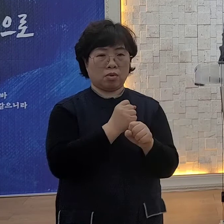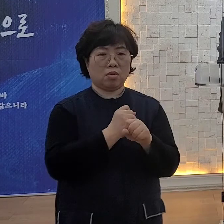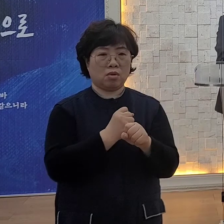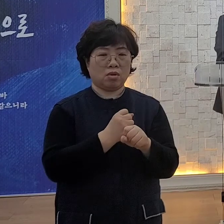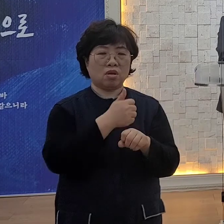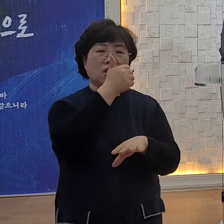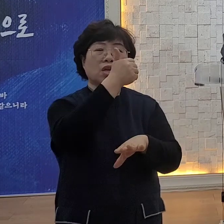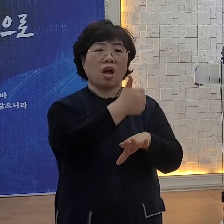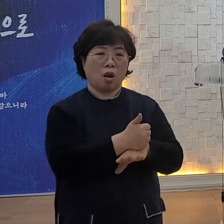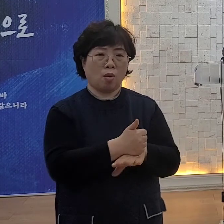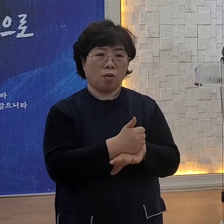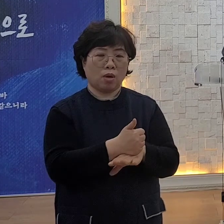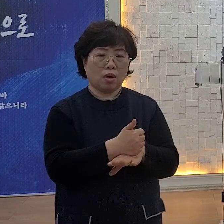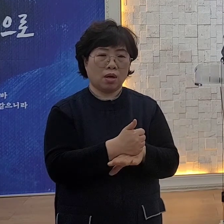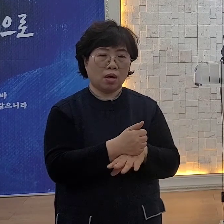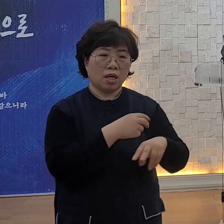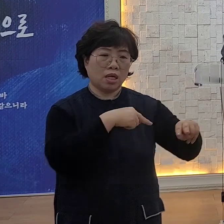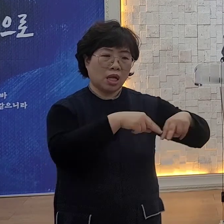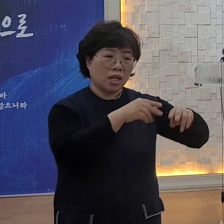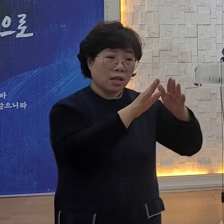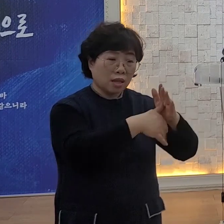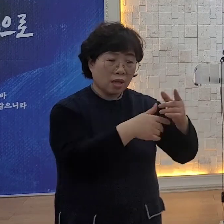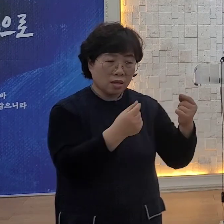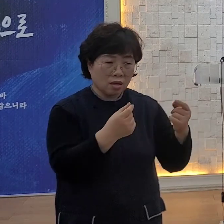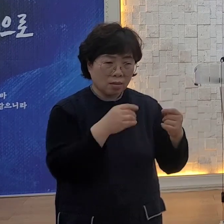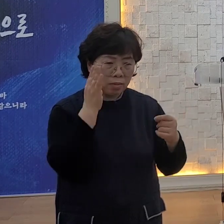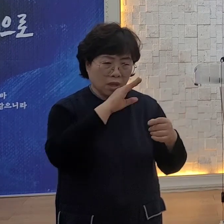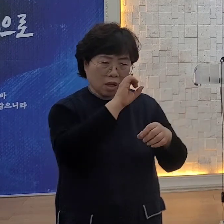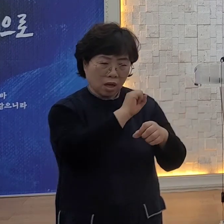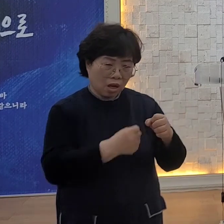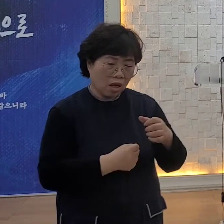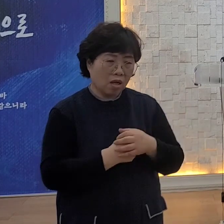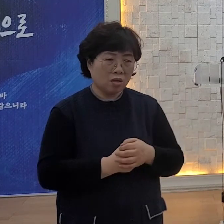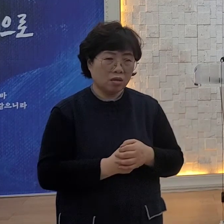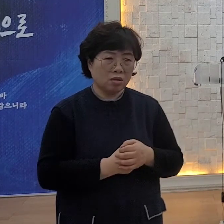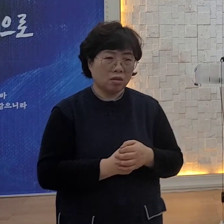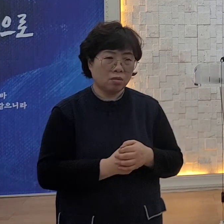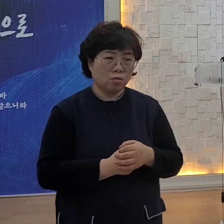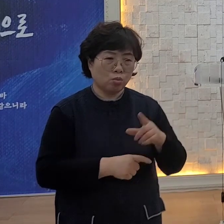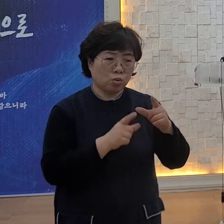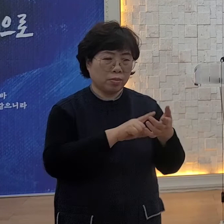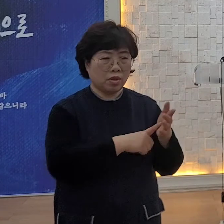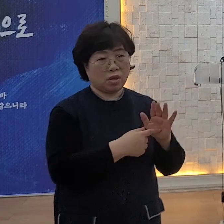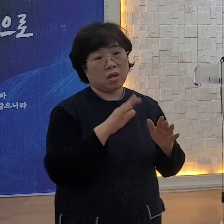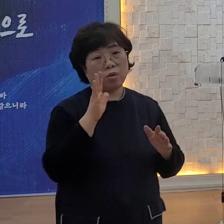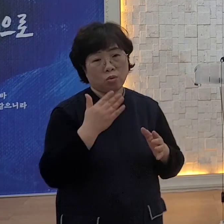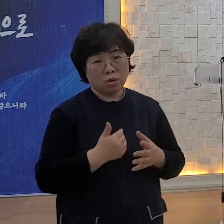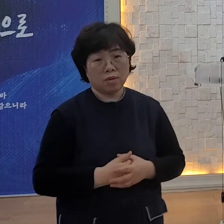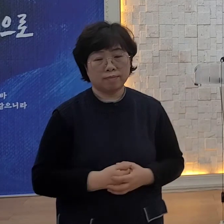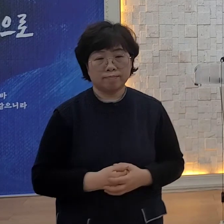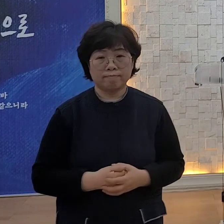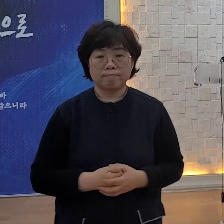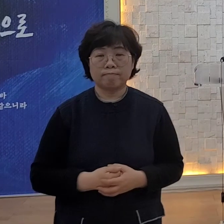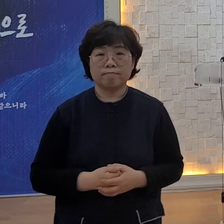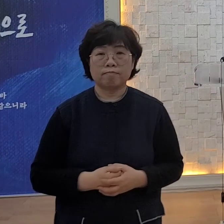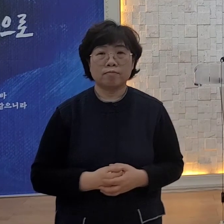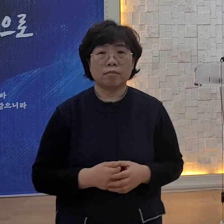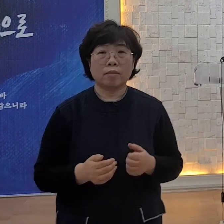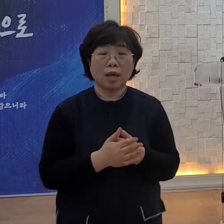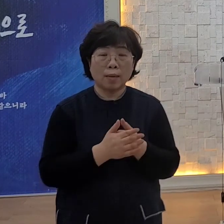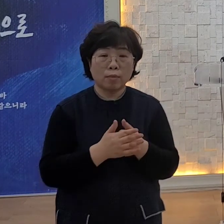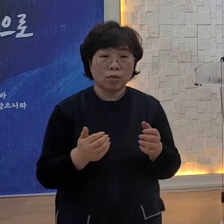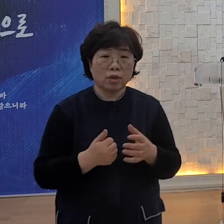그 결과는 이렇게 사사시대처럼 타락할 수밖에 없다라는 것을 말씀하고 있는 거예요. 그래서